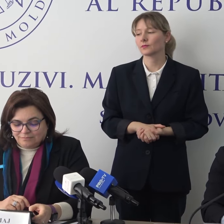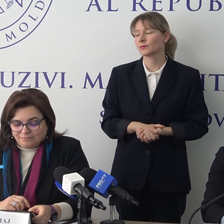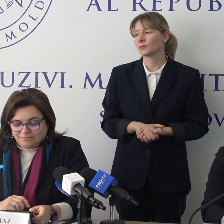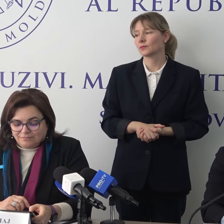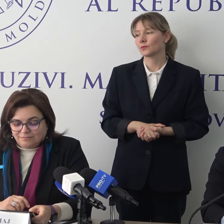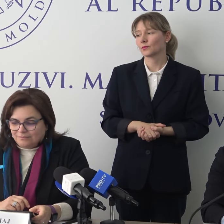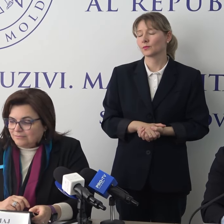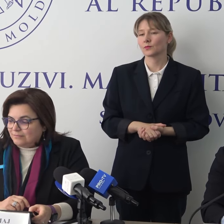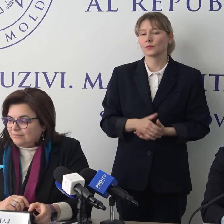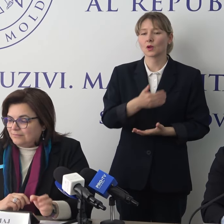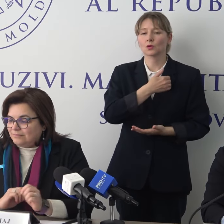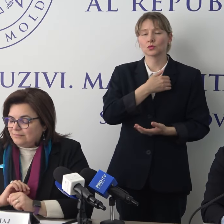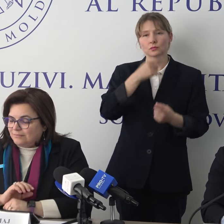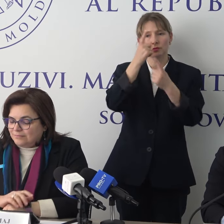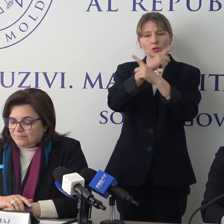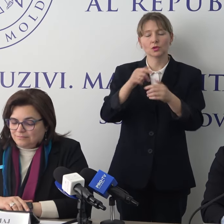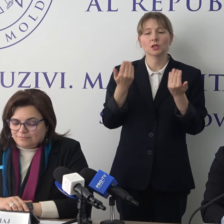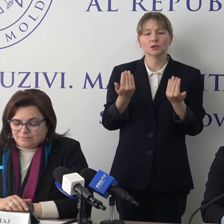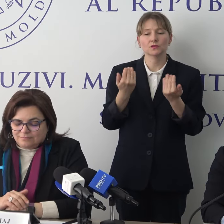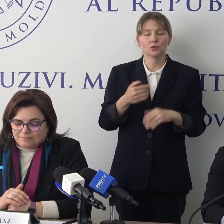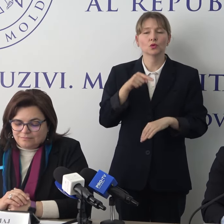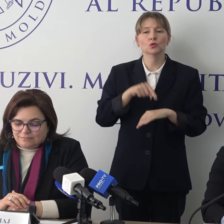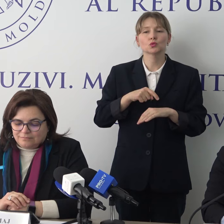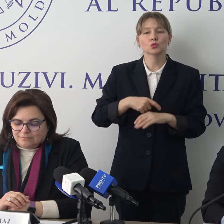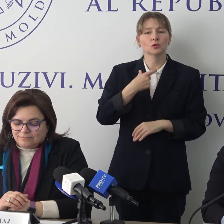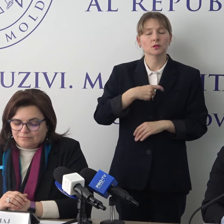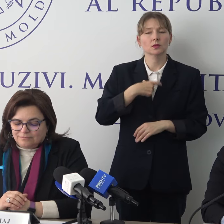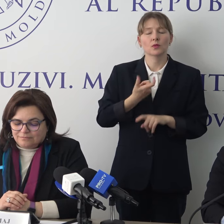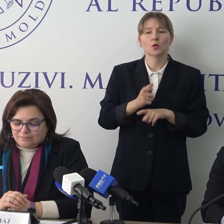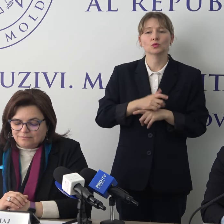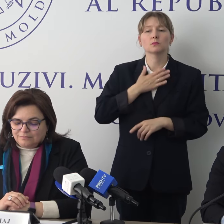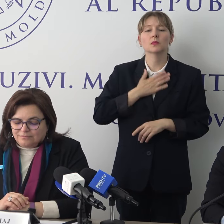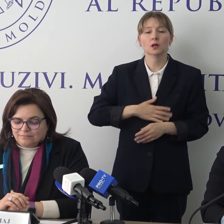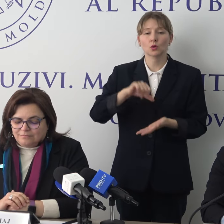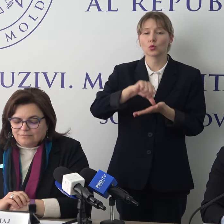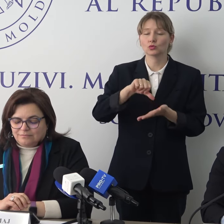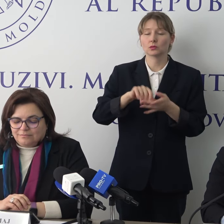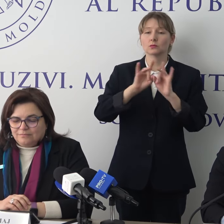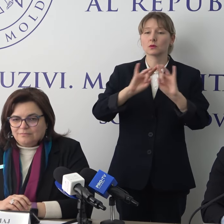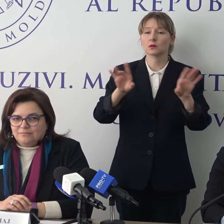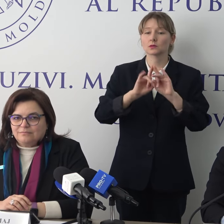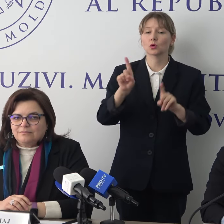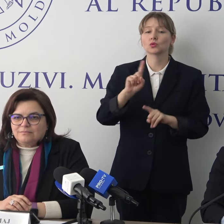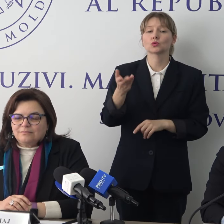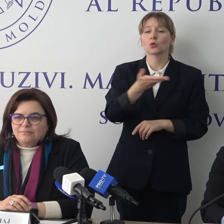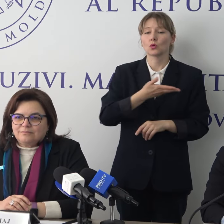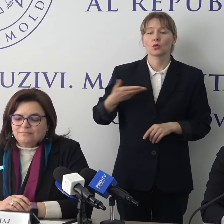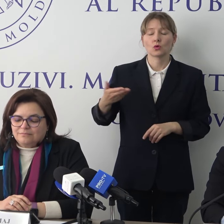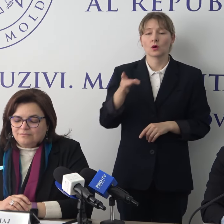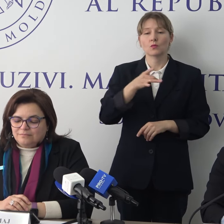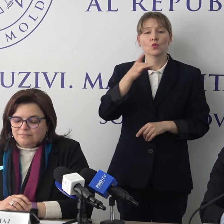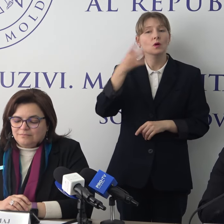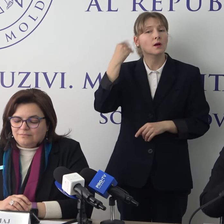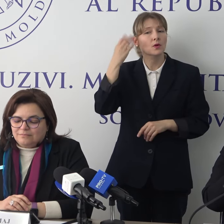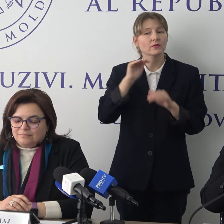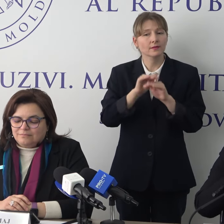ministru. Vreau să menționez că astăzi mă simt onorată, aflându-mă astăzi aici, să putem anunța că copiii din Republica Moldova